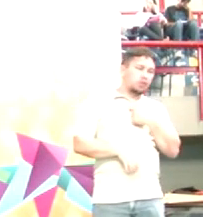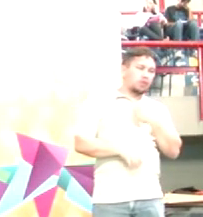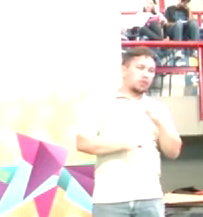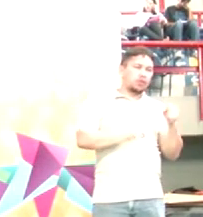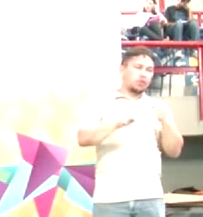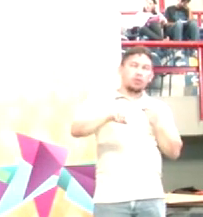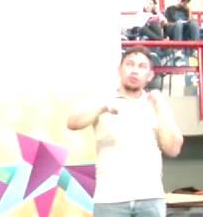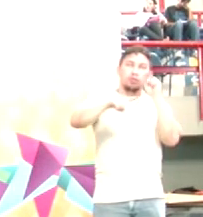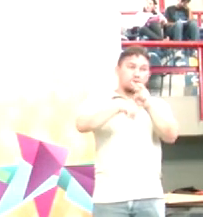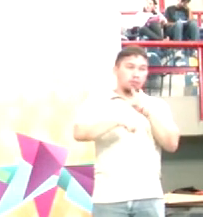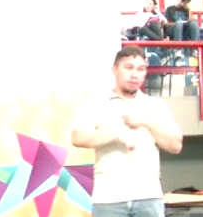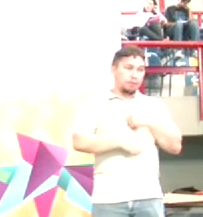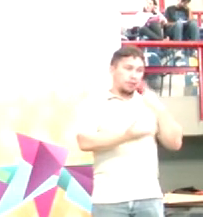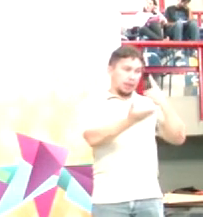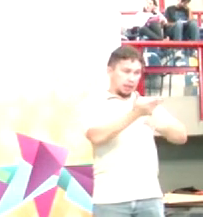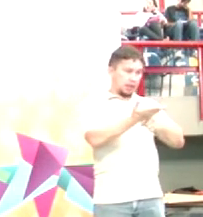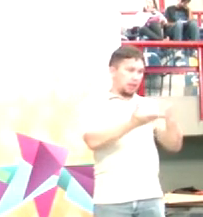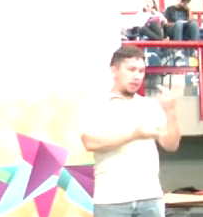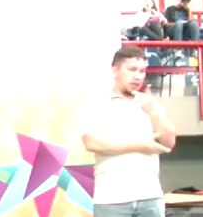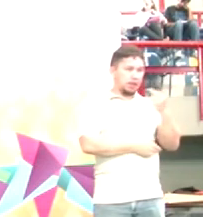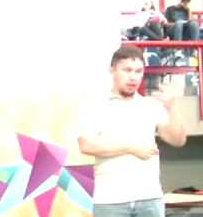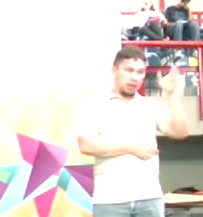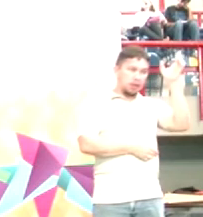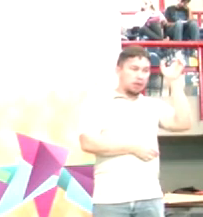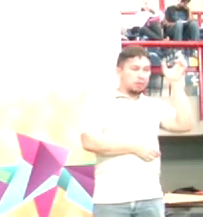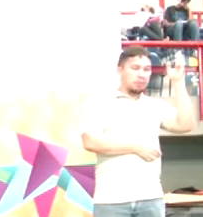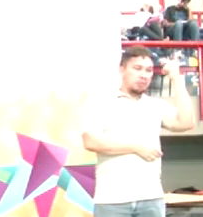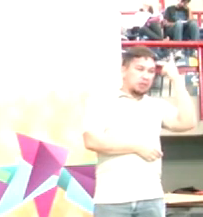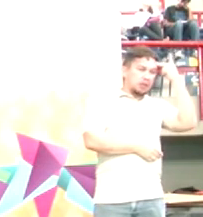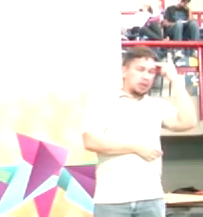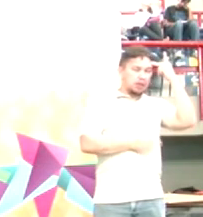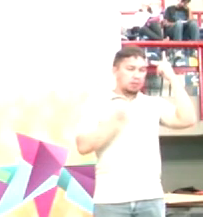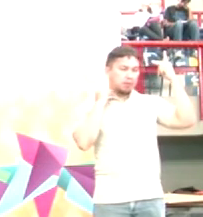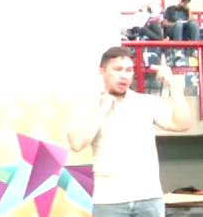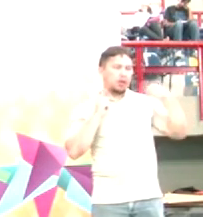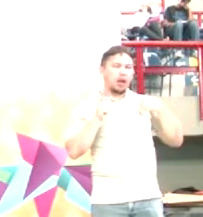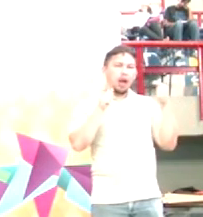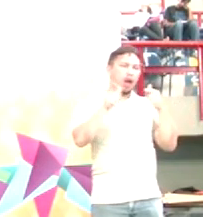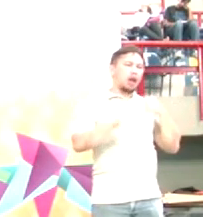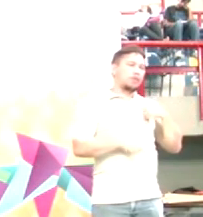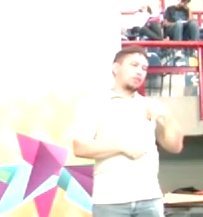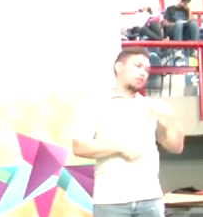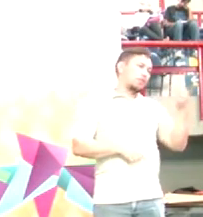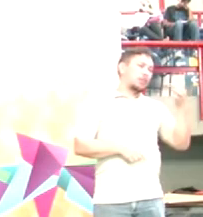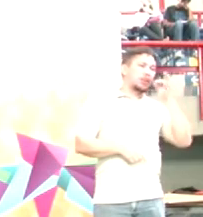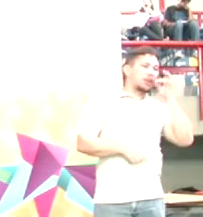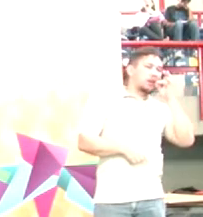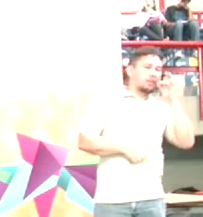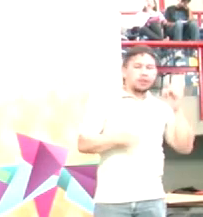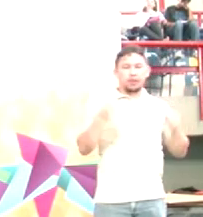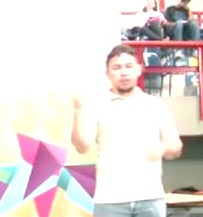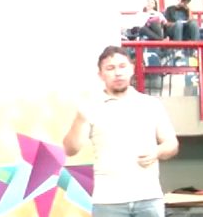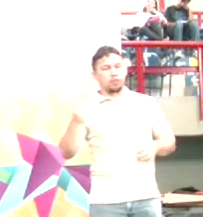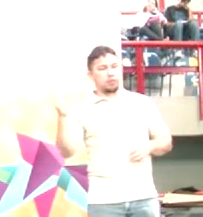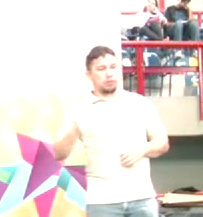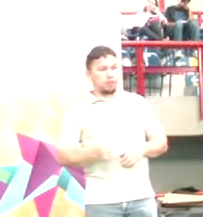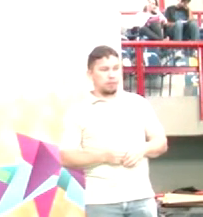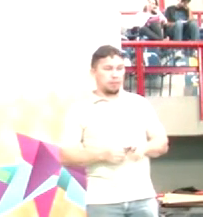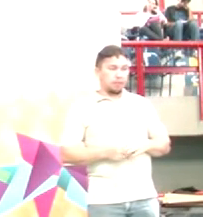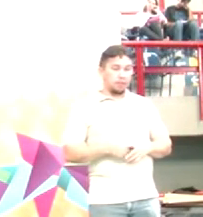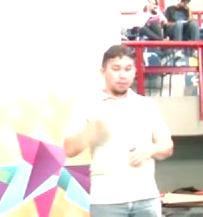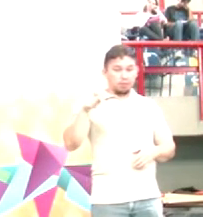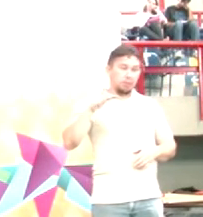Essa aliança entre São Paulo e Minas, vamos chamar de política do café com leite. Porque